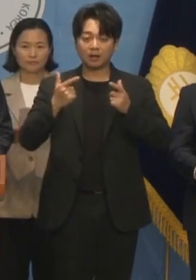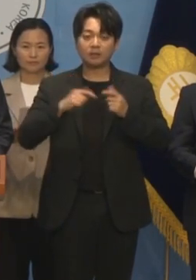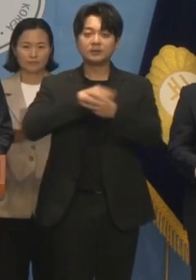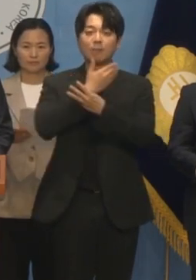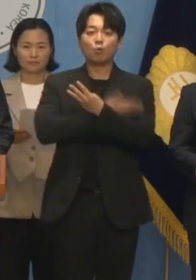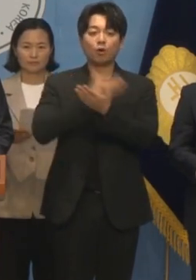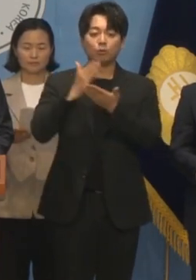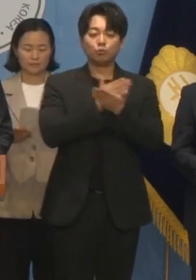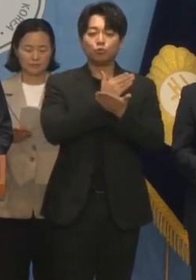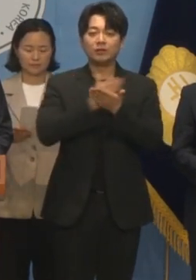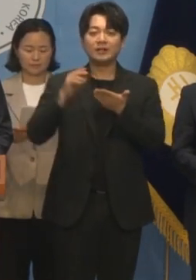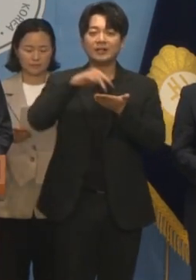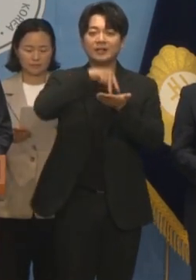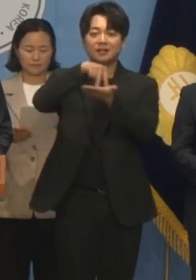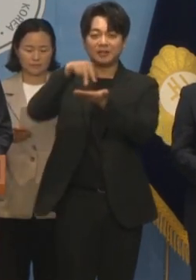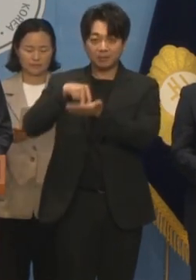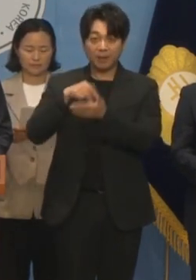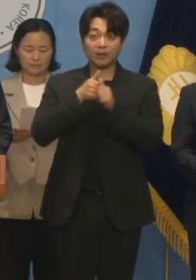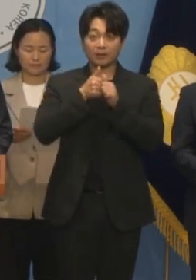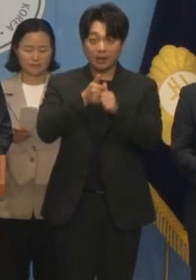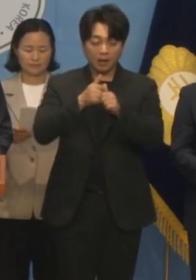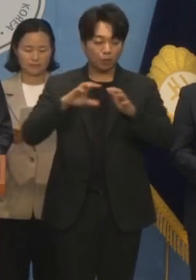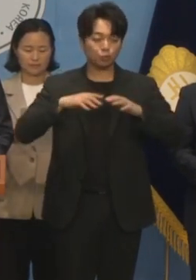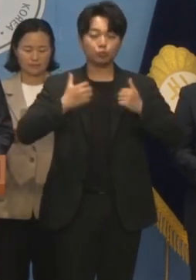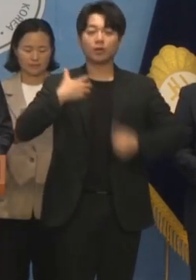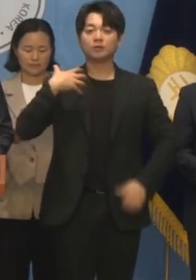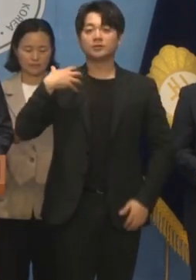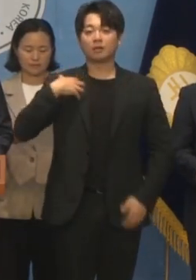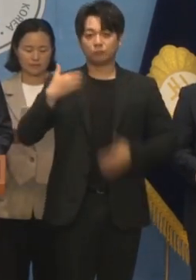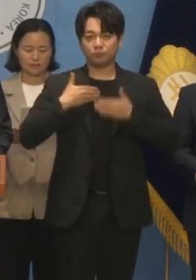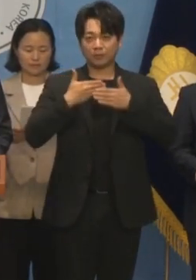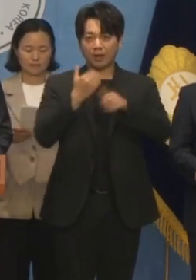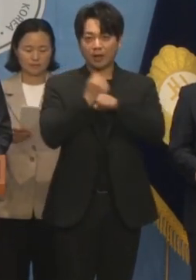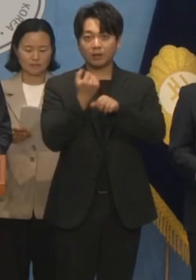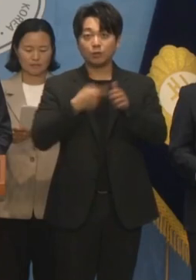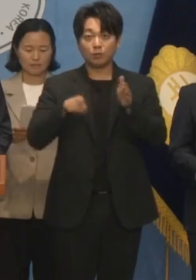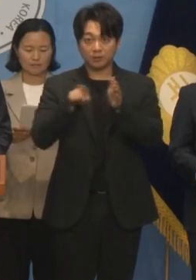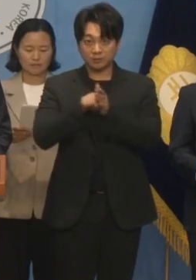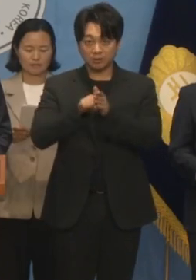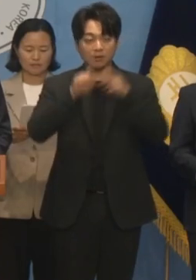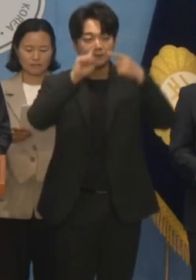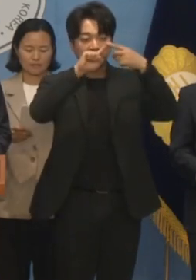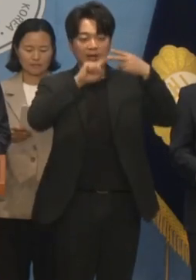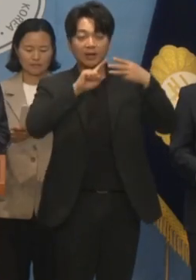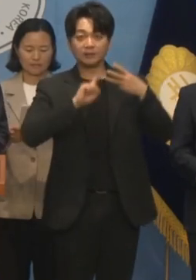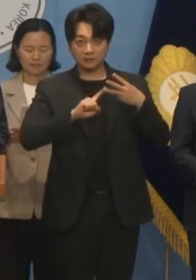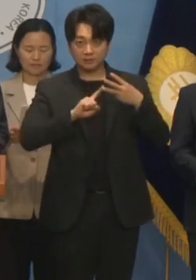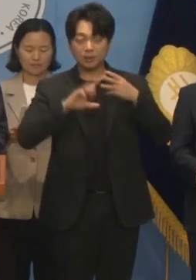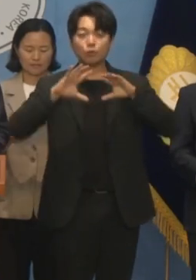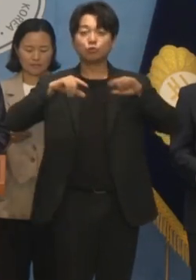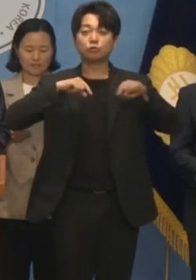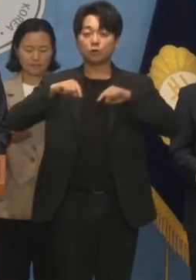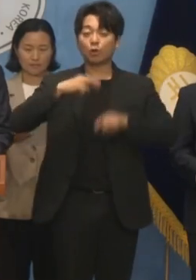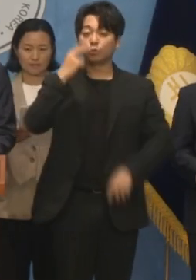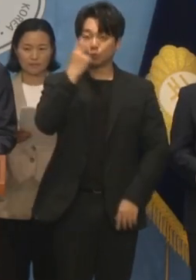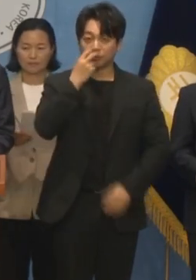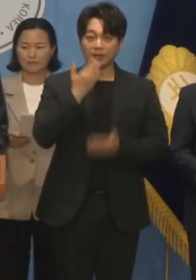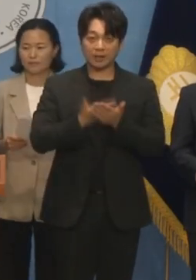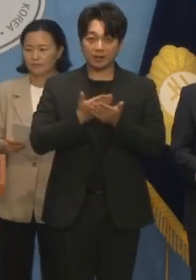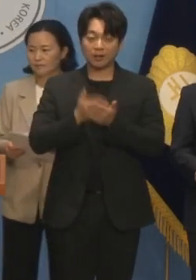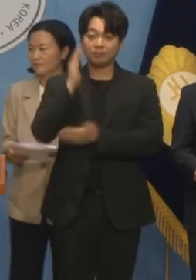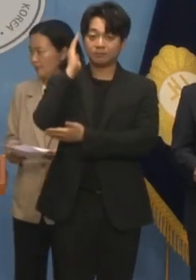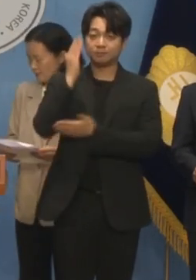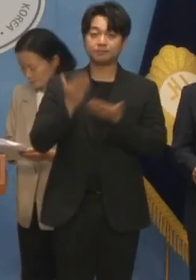원칙에 따라 국회 책무를 다하기 위해 다음과 같이 3가지 국정조사를 촉구합니다.